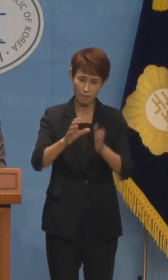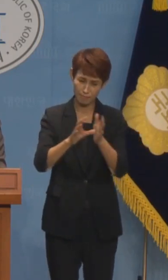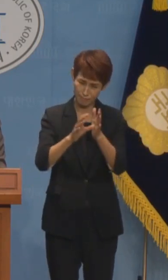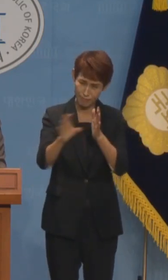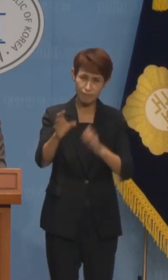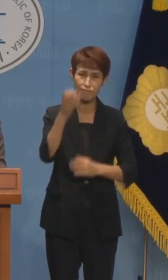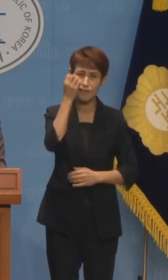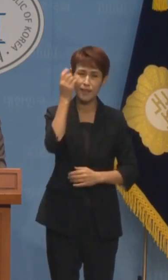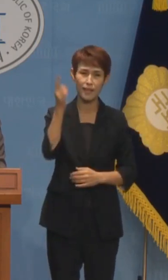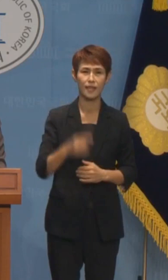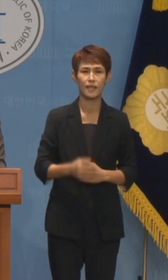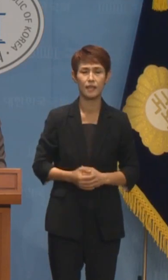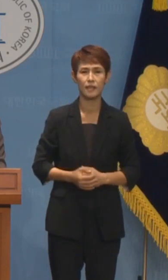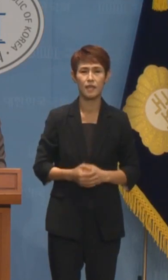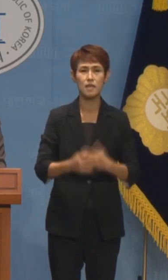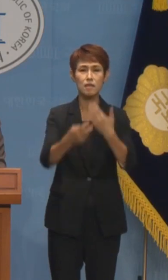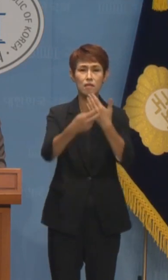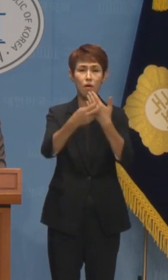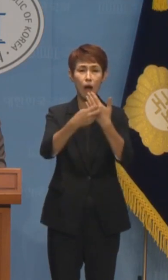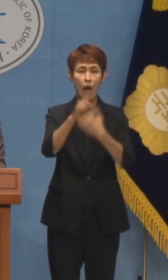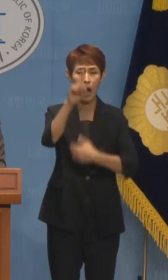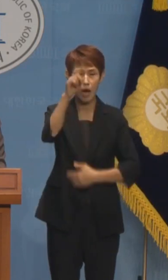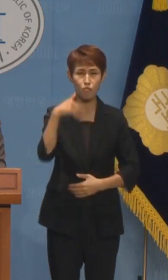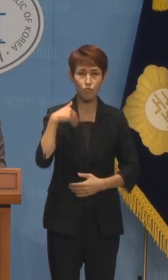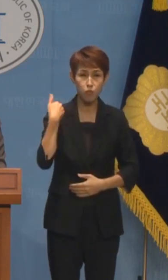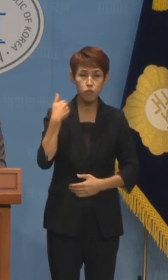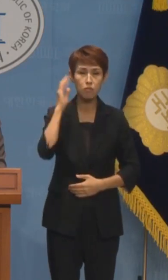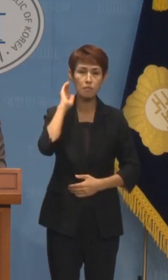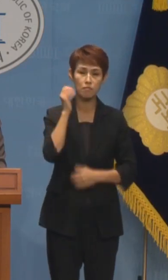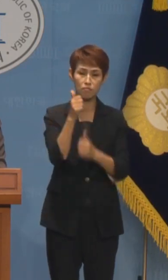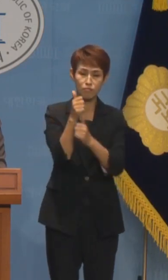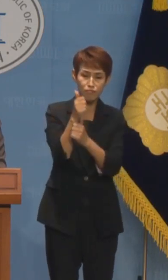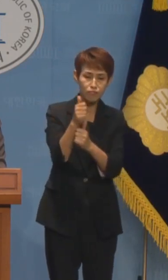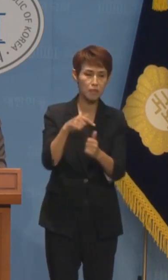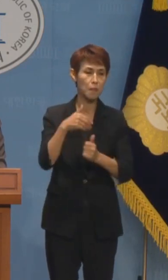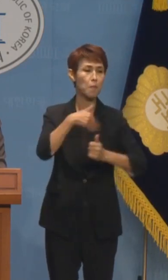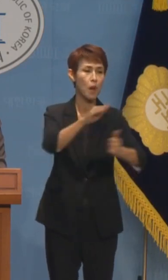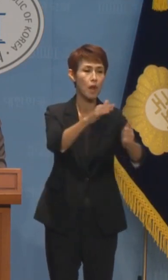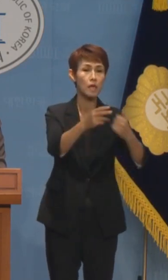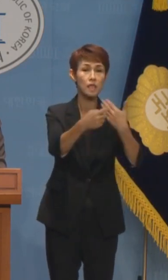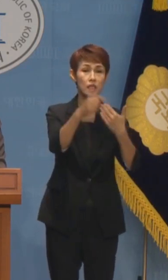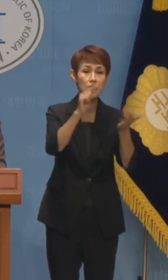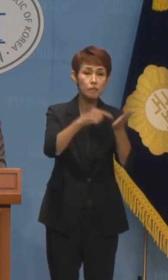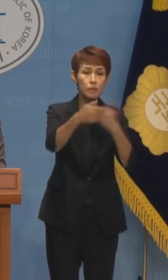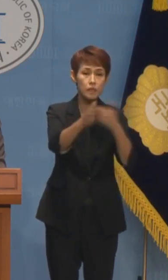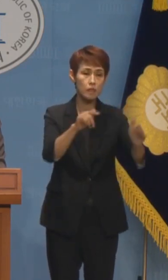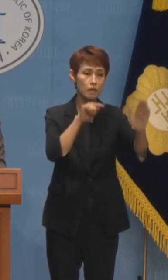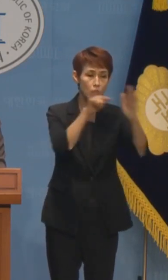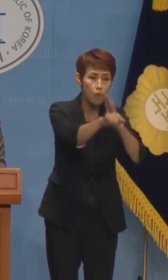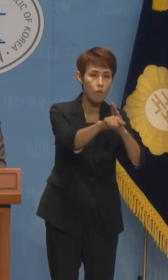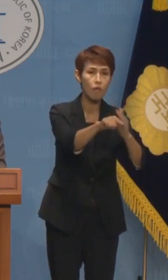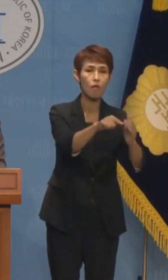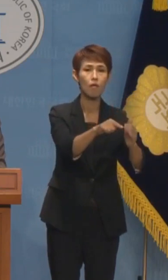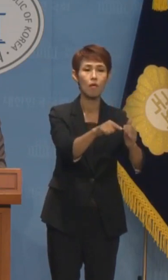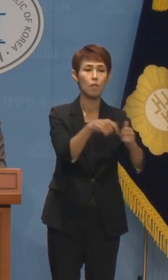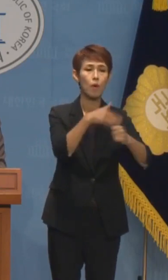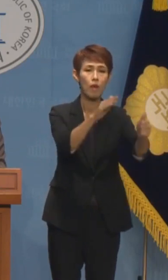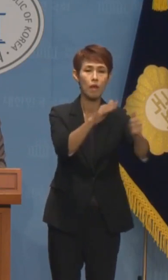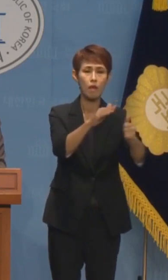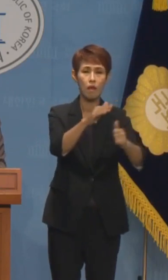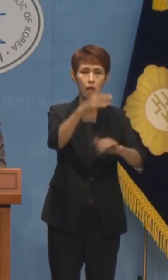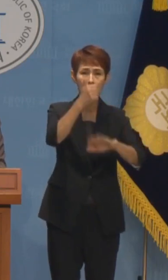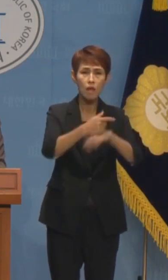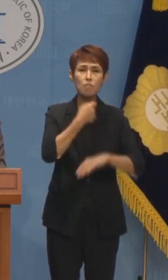의료도 모르는 비서관들을 응급실에 파견해 도대체 무얼 하겠다는 건지 상상조차